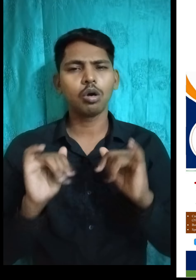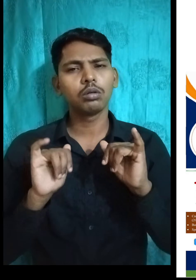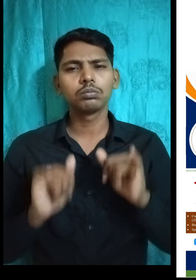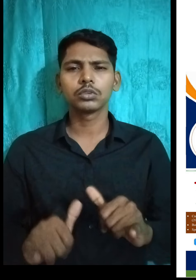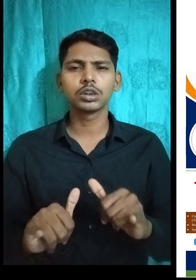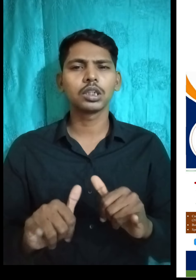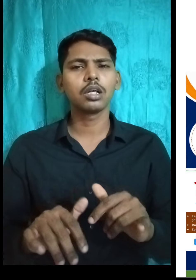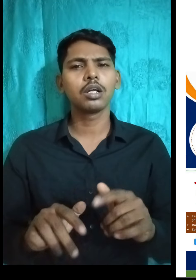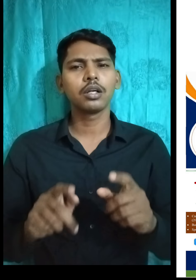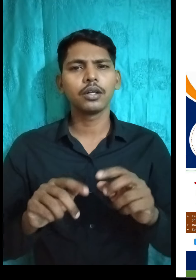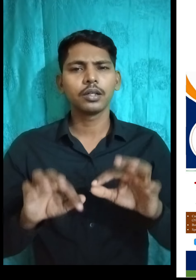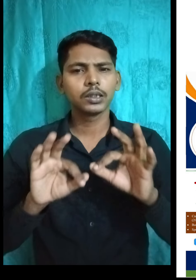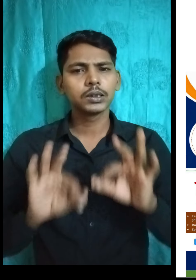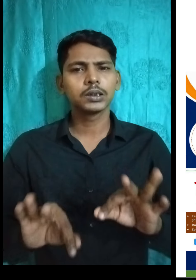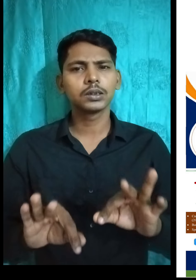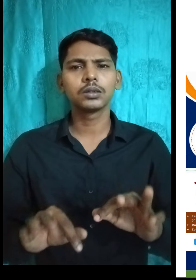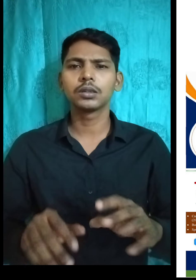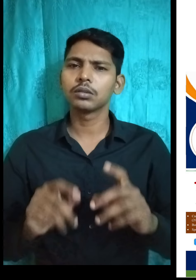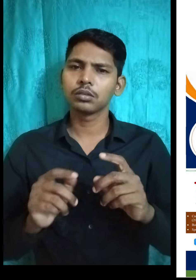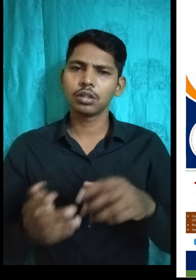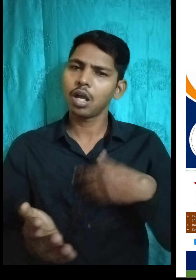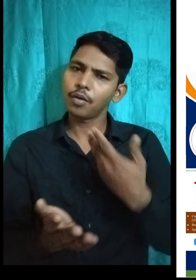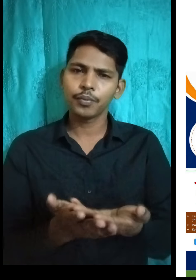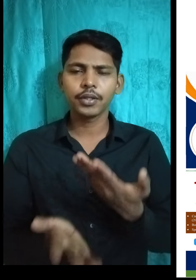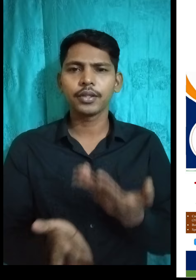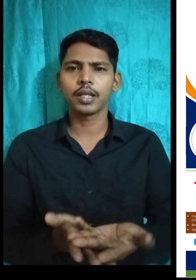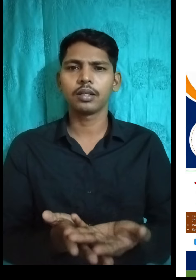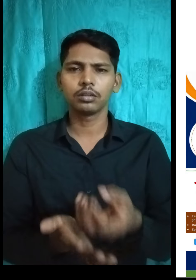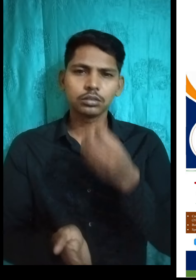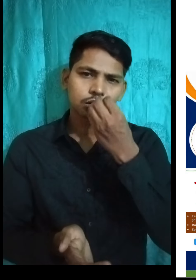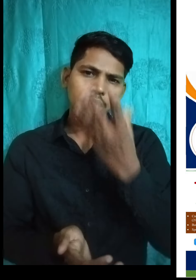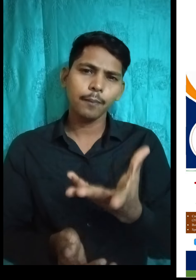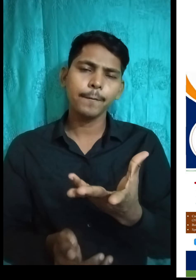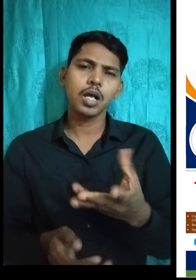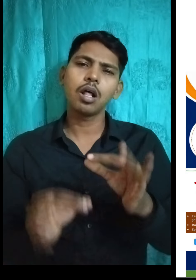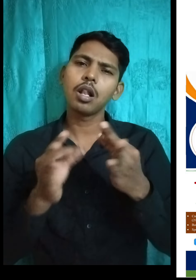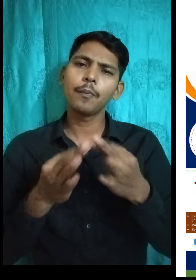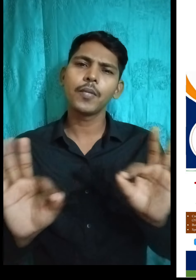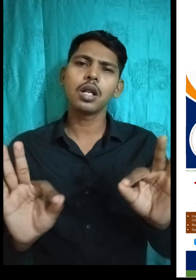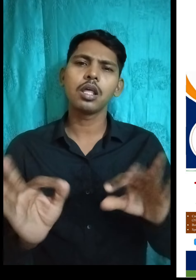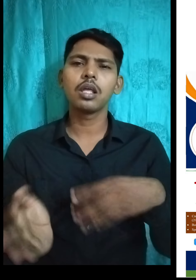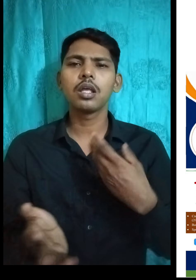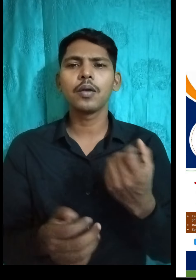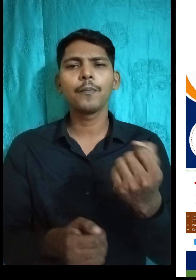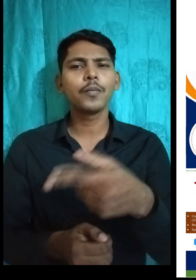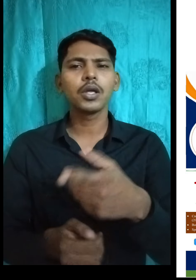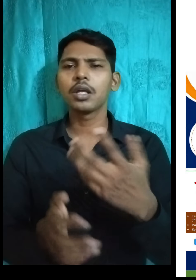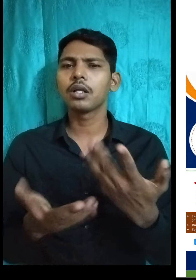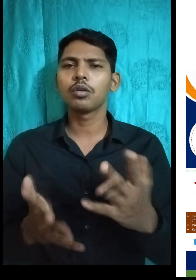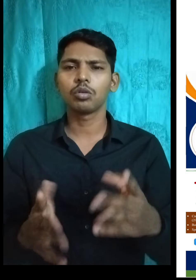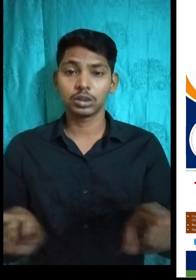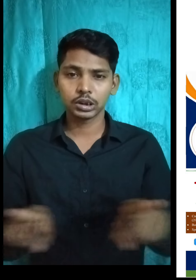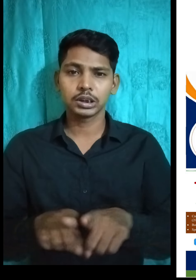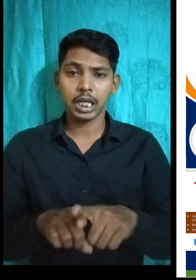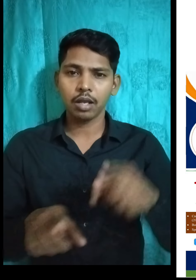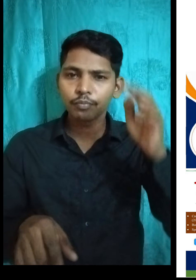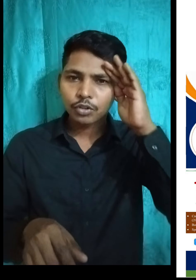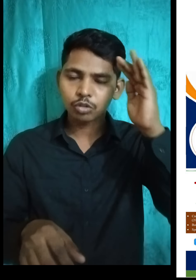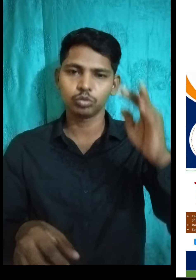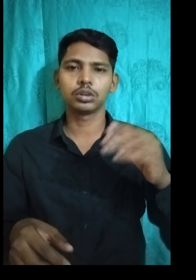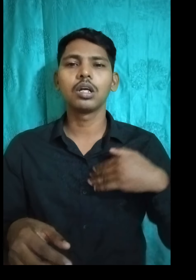है, धन्यवाद। इन्हीं सब सूचनाओं के साथ मैं आप सबों के बीच जुड़ा हुआ था। जय झारखंड, जोहार झारखंड।